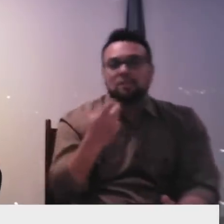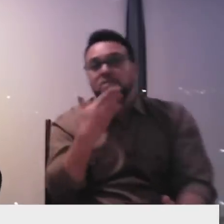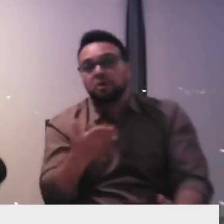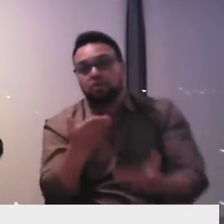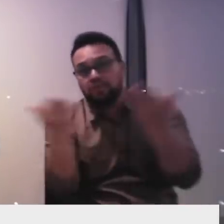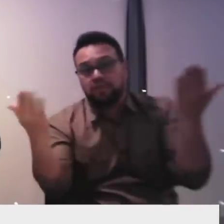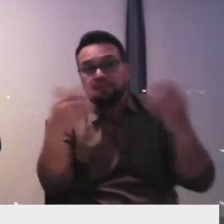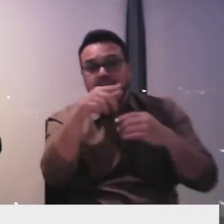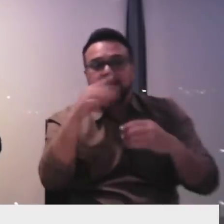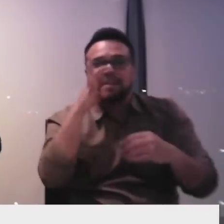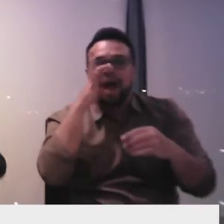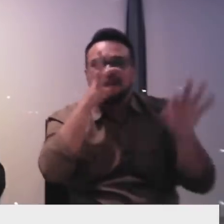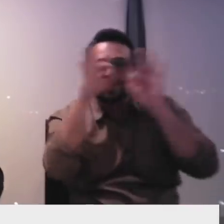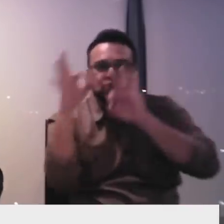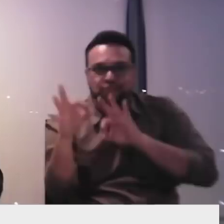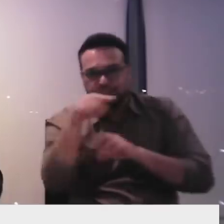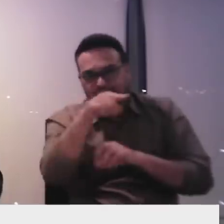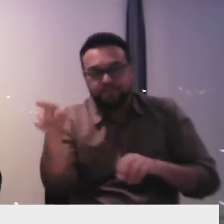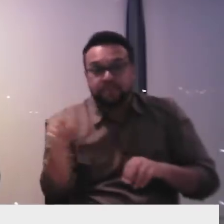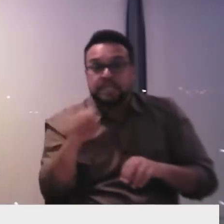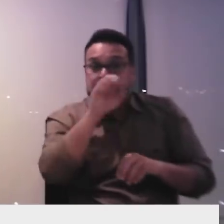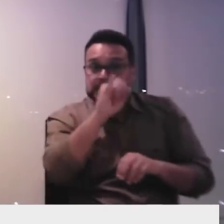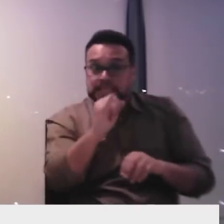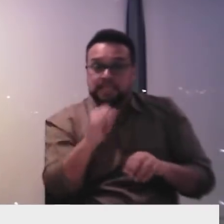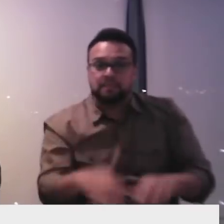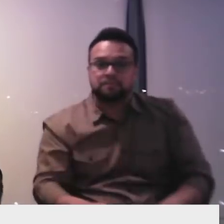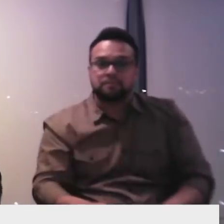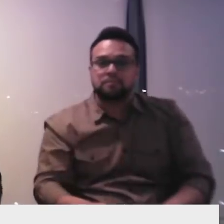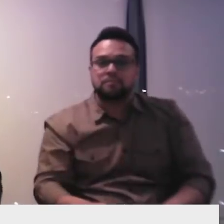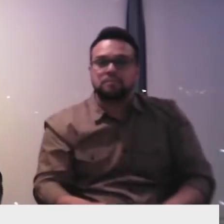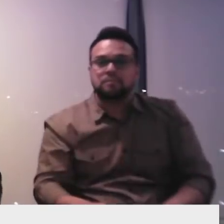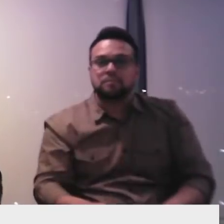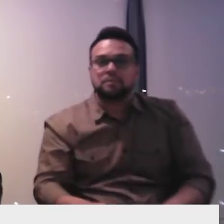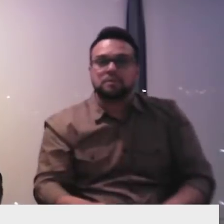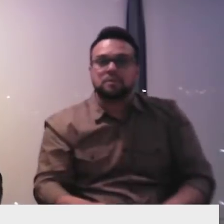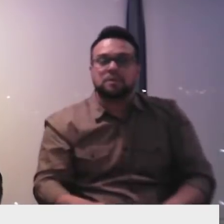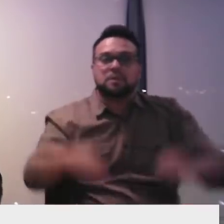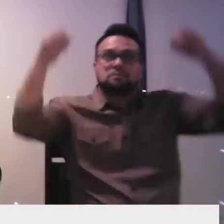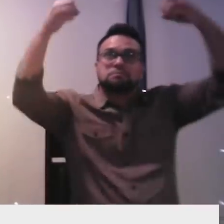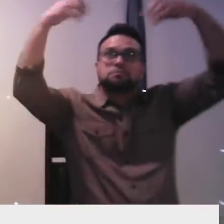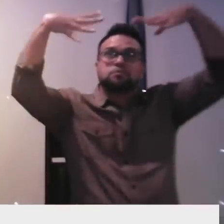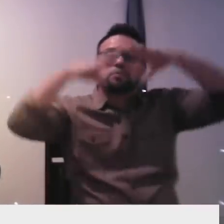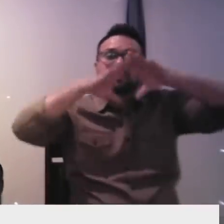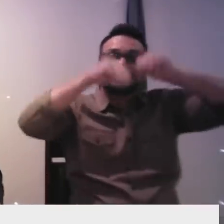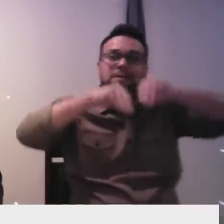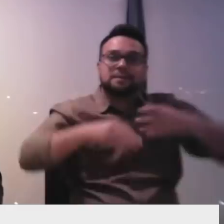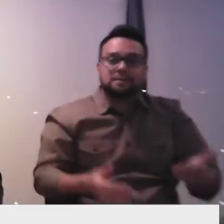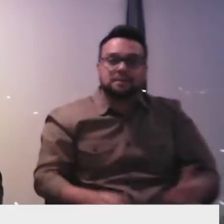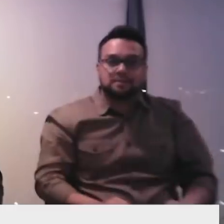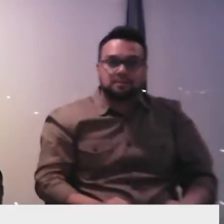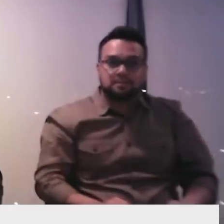quem está assistindo aí, se puder aí desligar um ponto de luz na tua casa, desliga, ajuda a gente, ajuda o Brasil. Desliga um ponto de